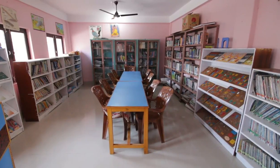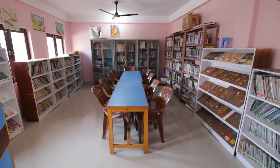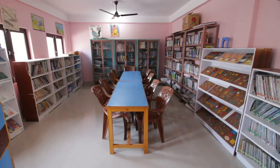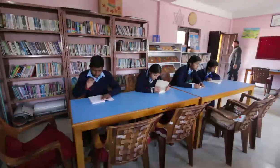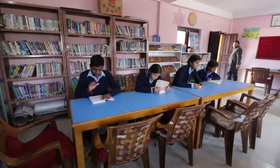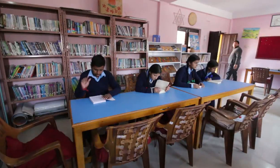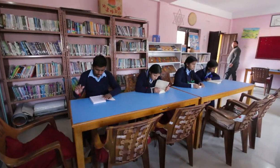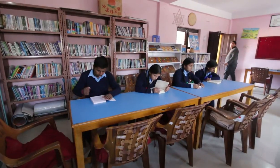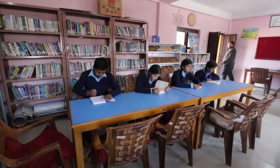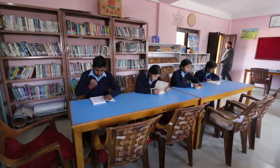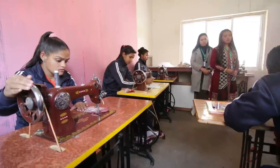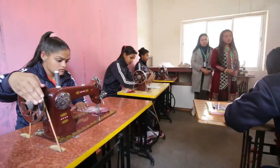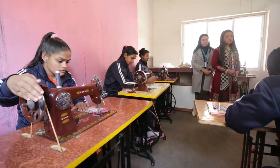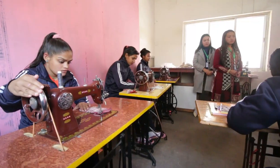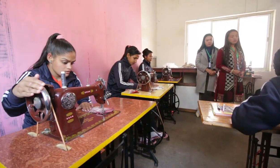लाइब्रेरी,